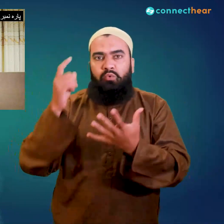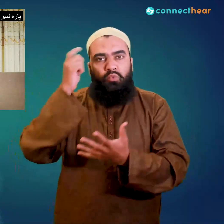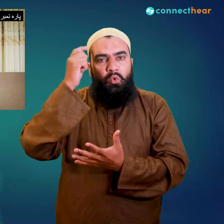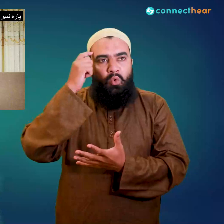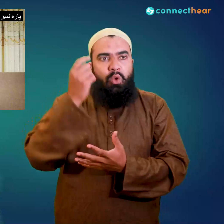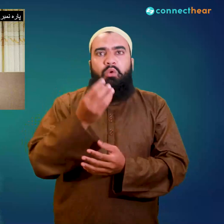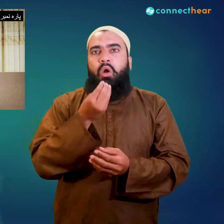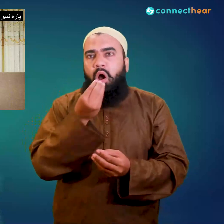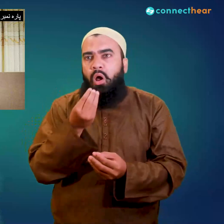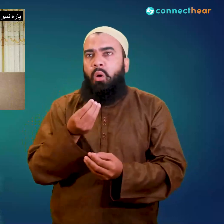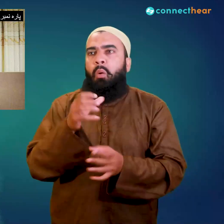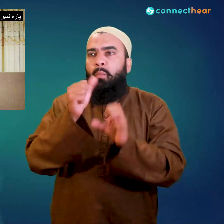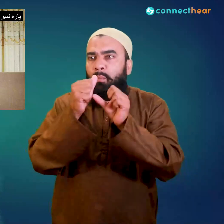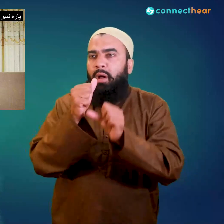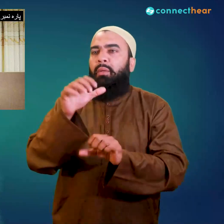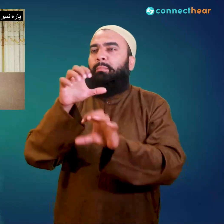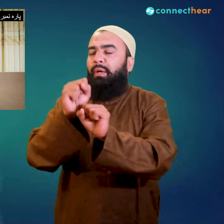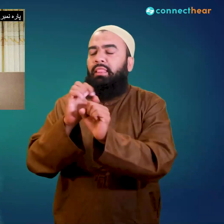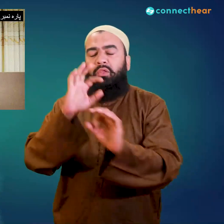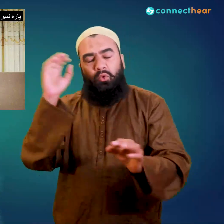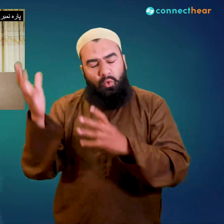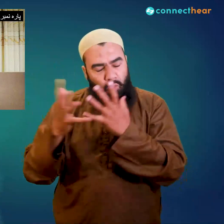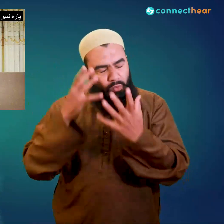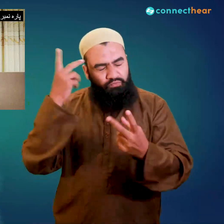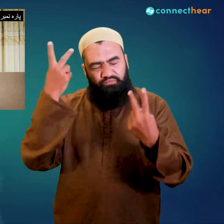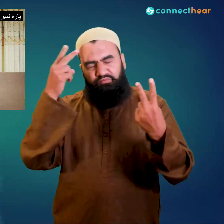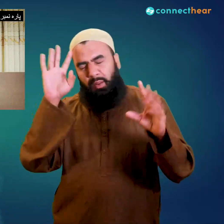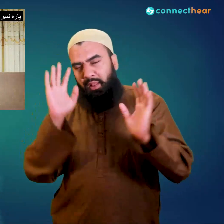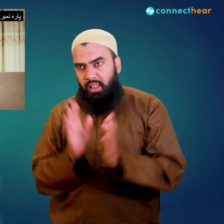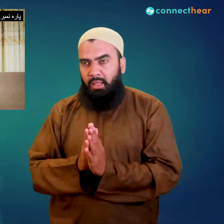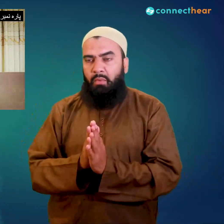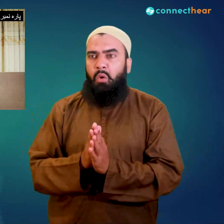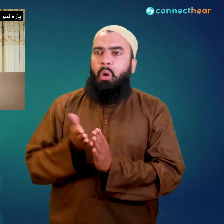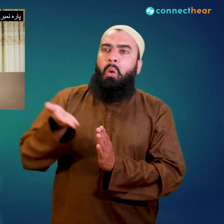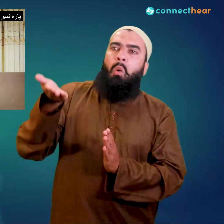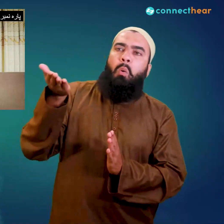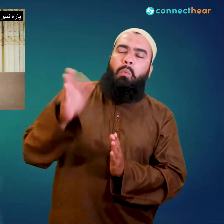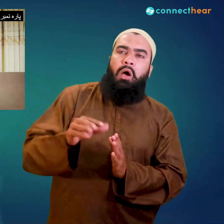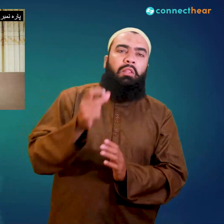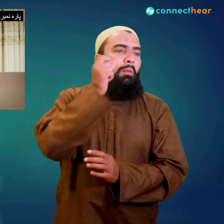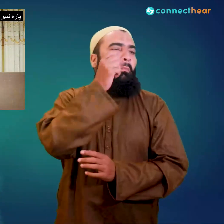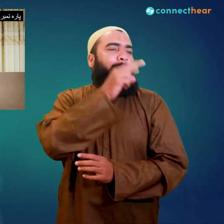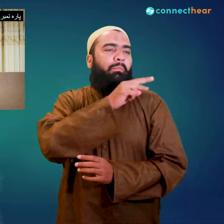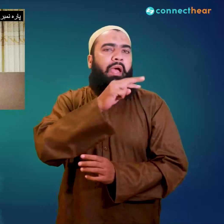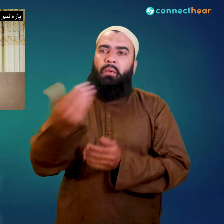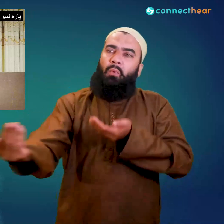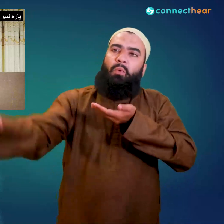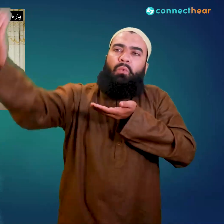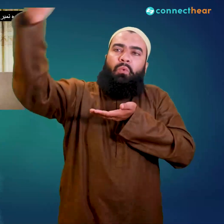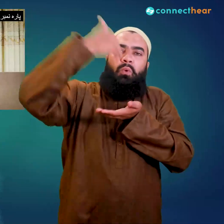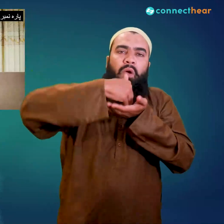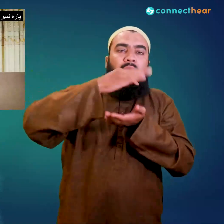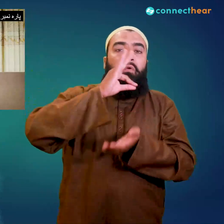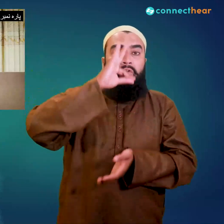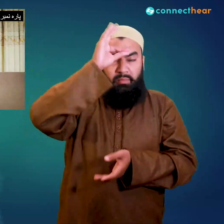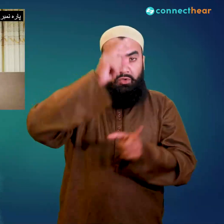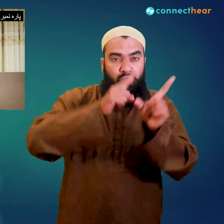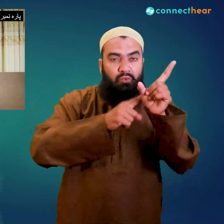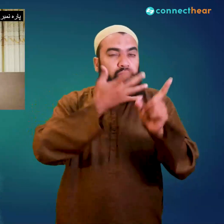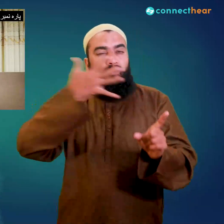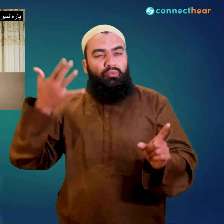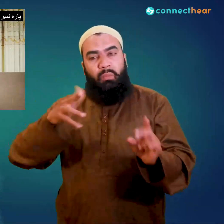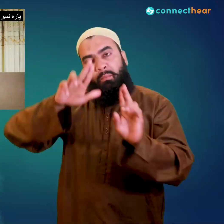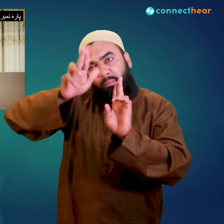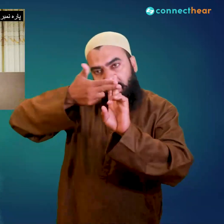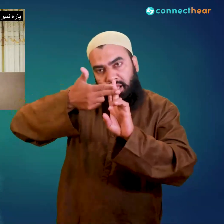السلام کے بھائی ان کے پاس اس غلہ کو لینے کے لیے آتے ہیں۔ رکوع نمبر 3 میں یوسف علیہ السلام